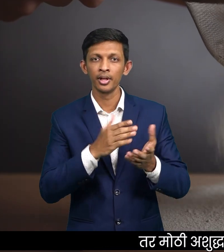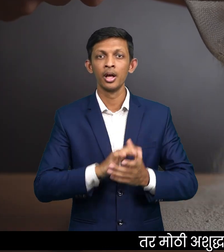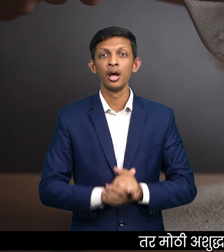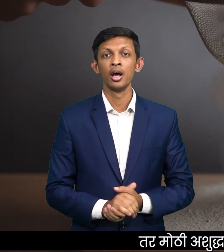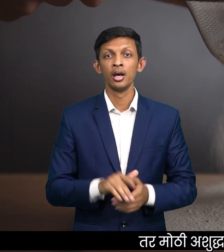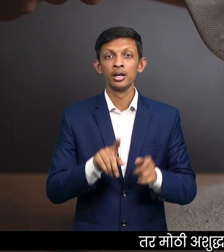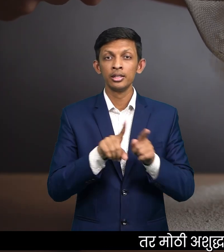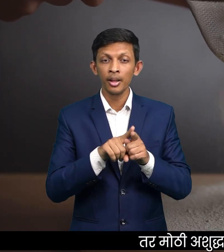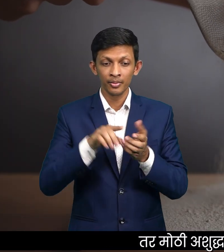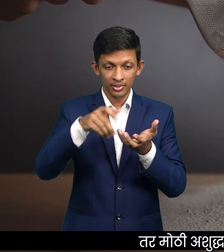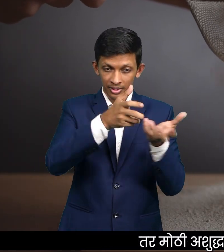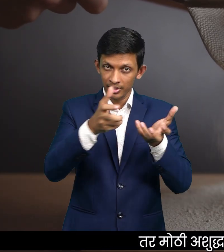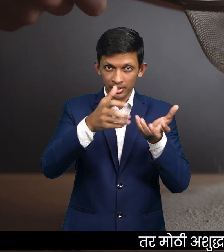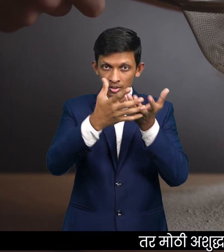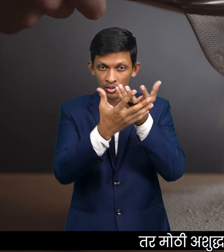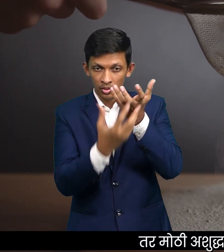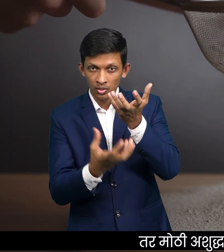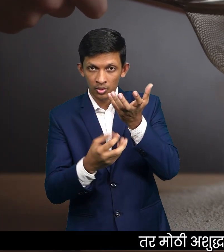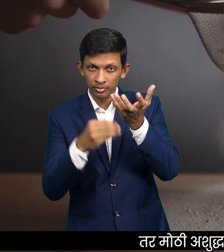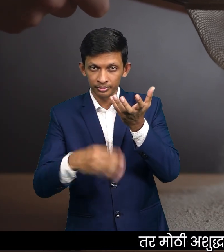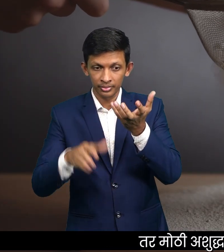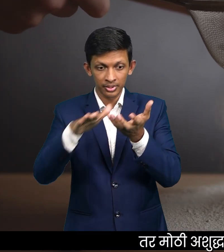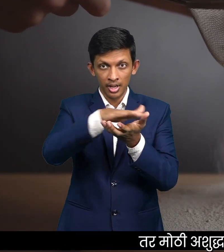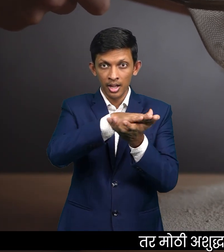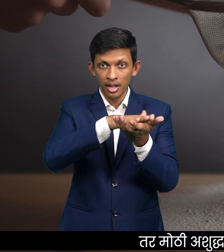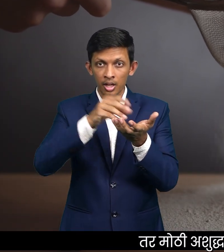तर मोठी अशुद्धता चाळणीवरच राहते.